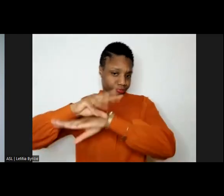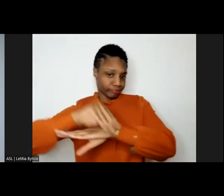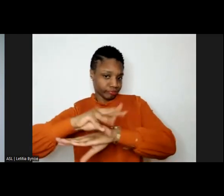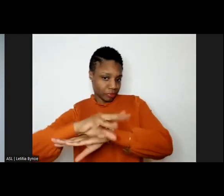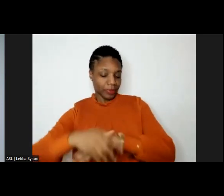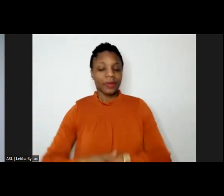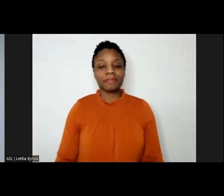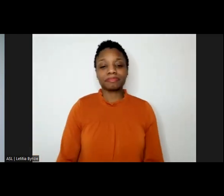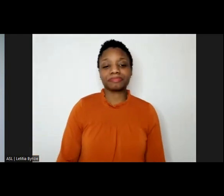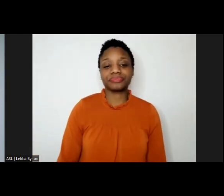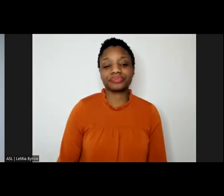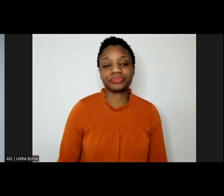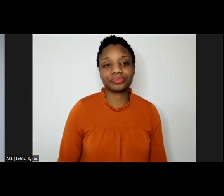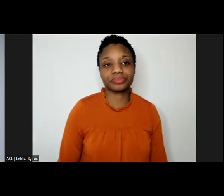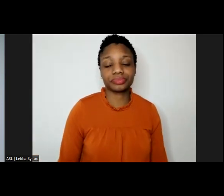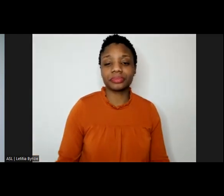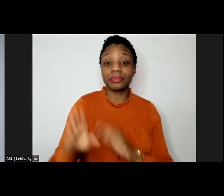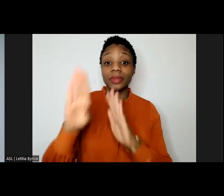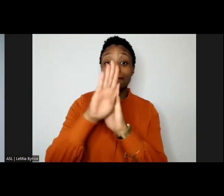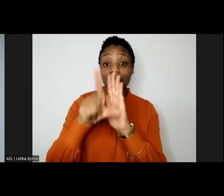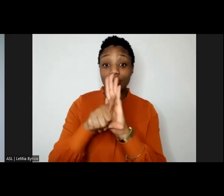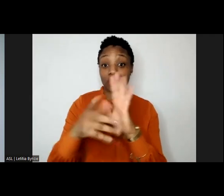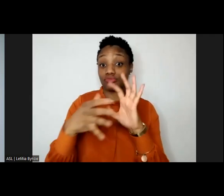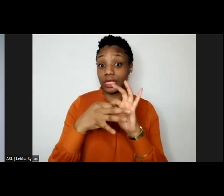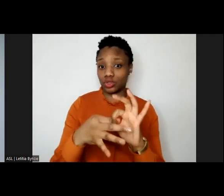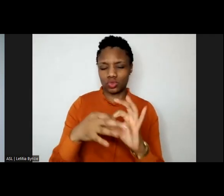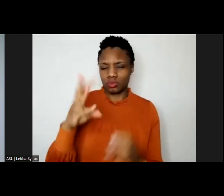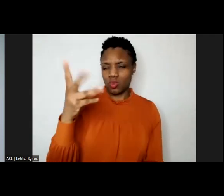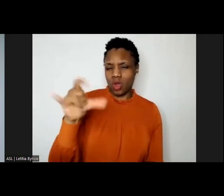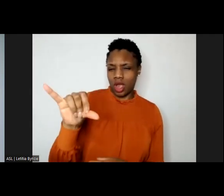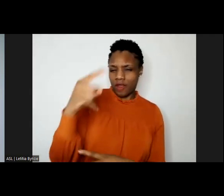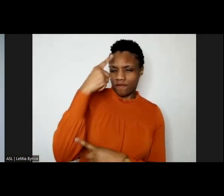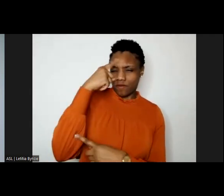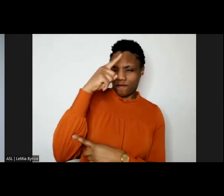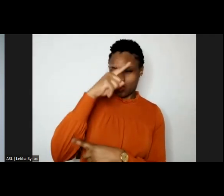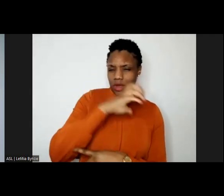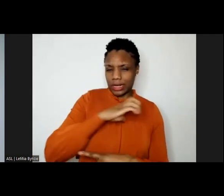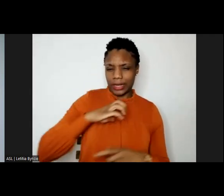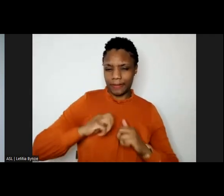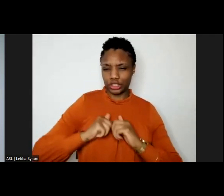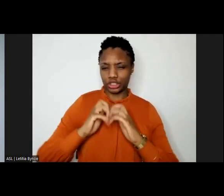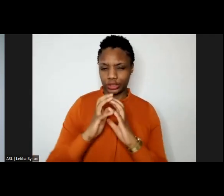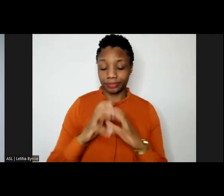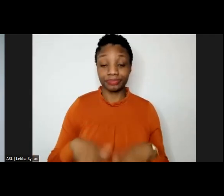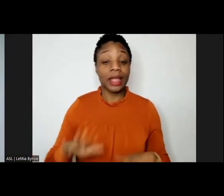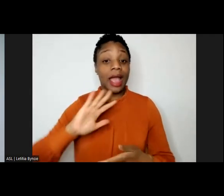persisten así que eso es un poco de El trasfondo del por Qué estamos haciendo esto